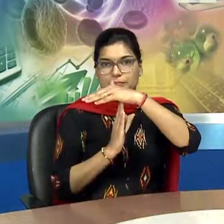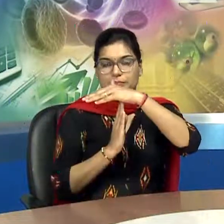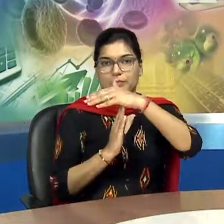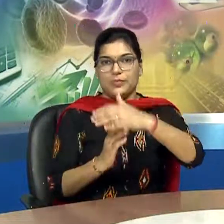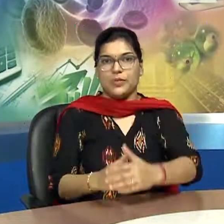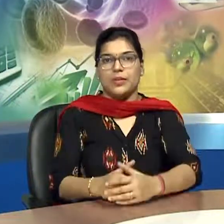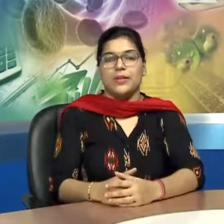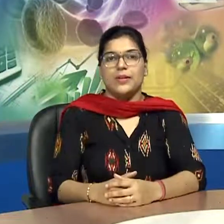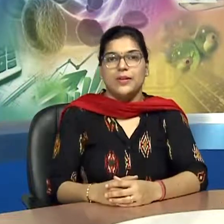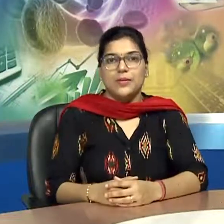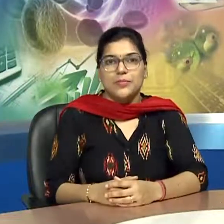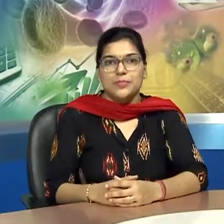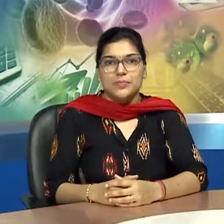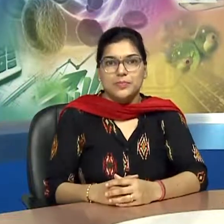Let us take a break here.